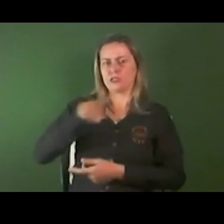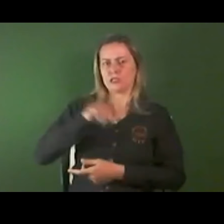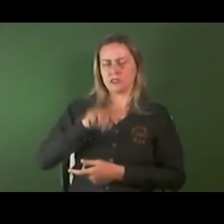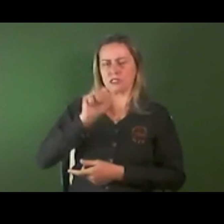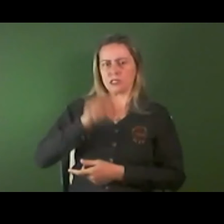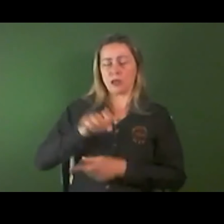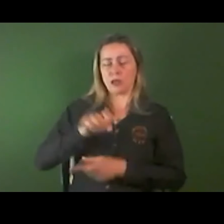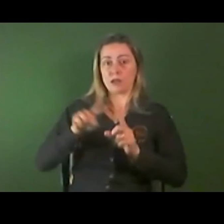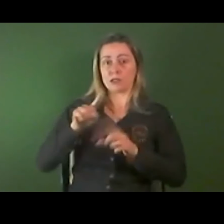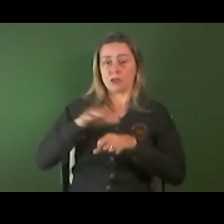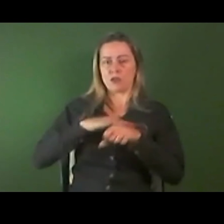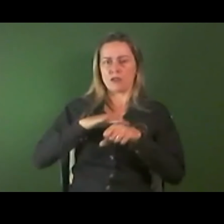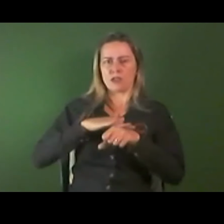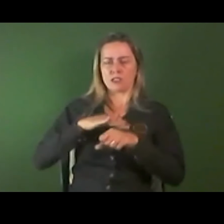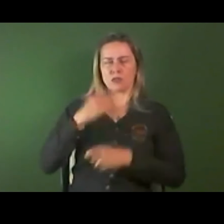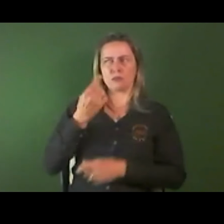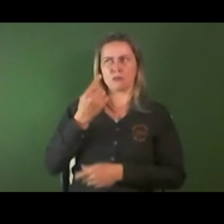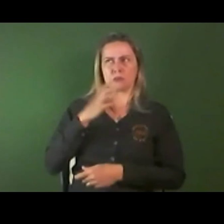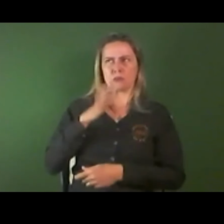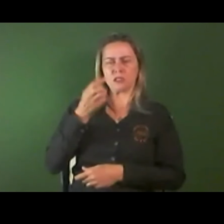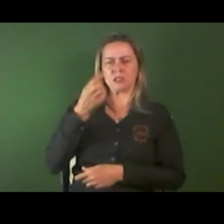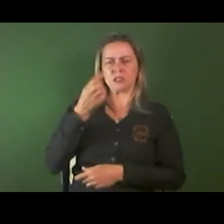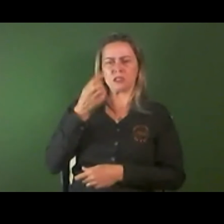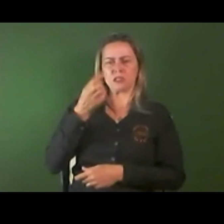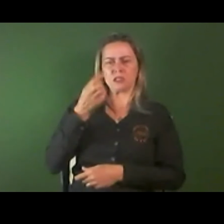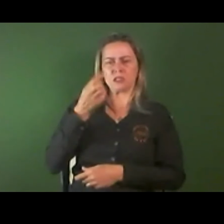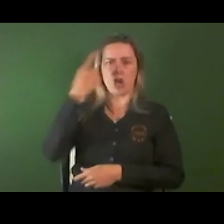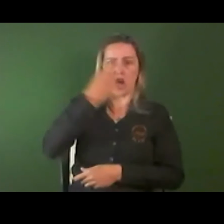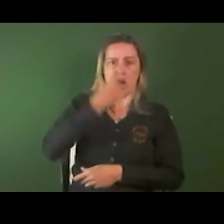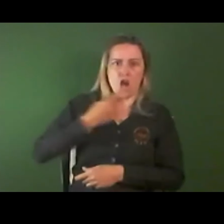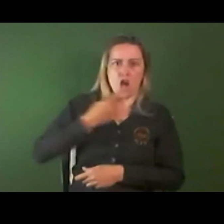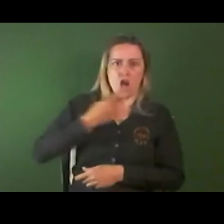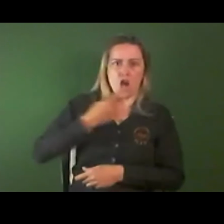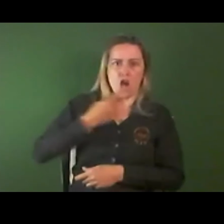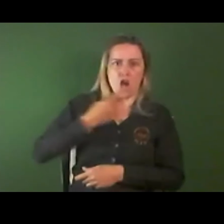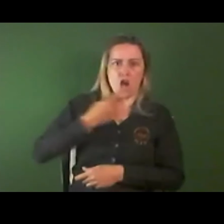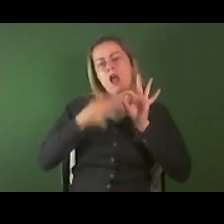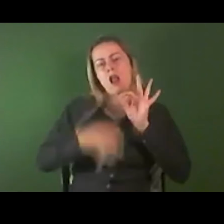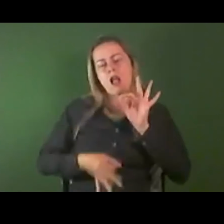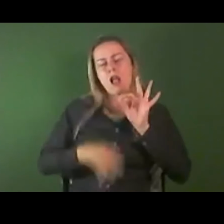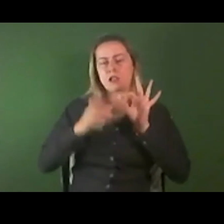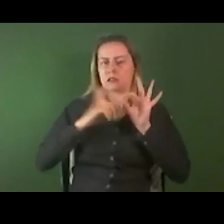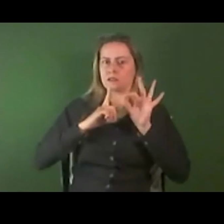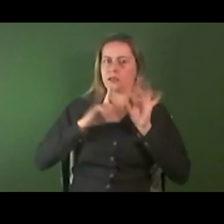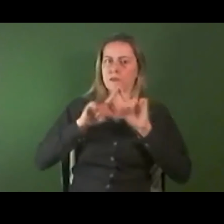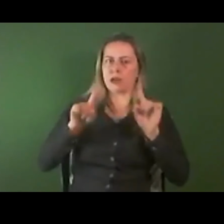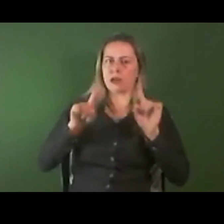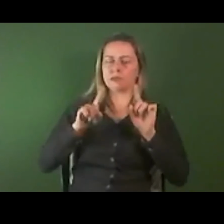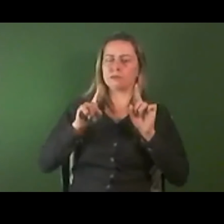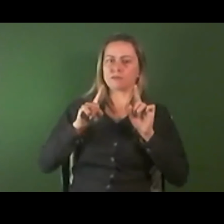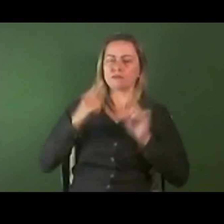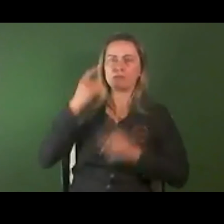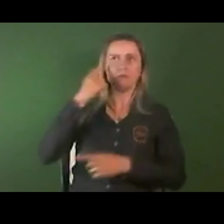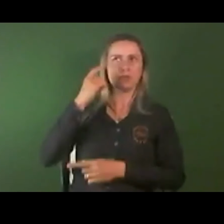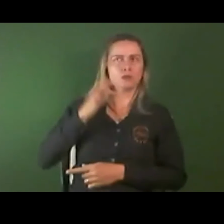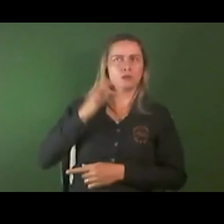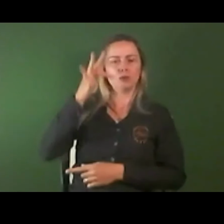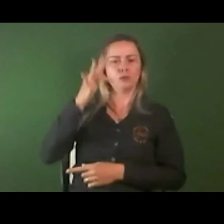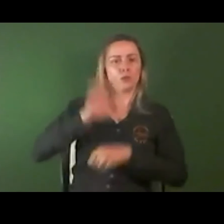conversa para pelo menos umas 32 horas, mais ou menos, de fala, que é o tempo que eu estou projetando fazer um